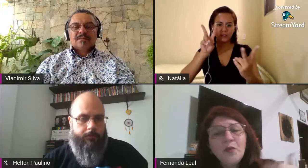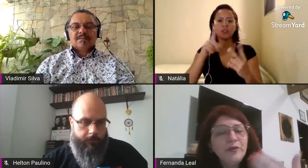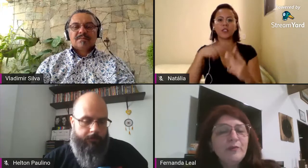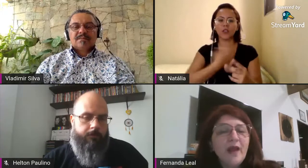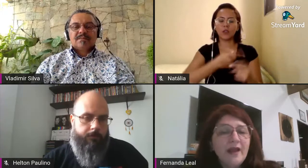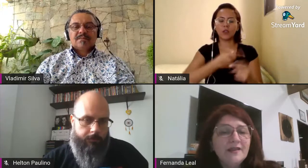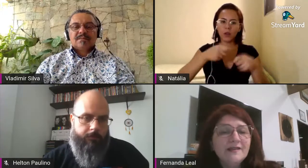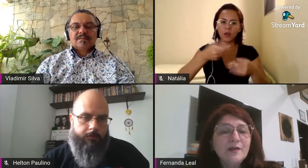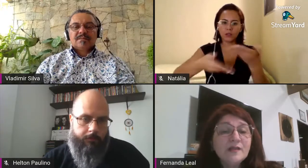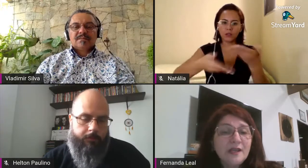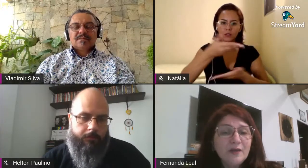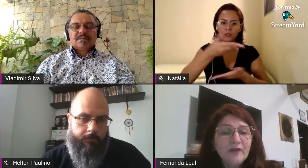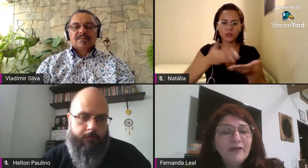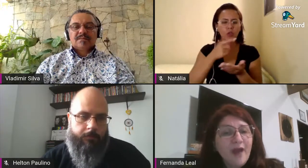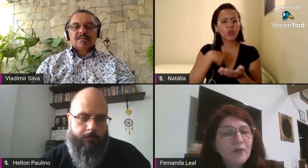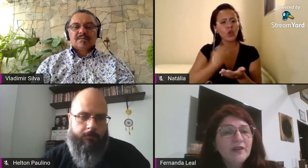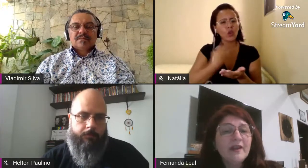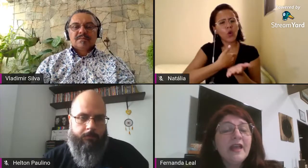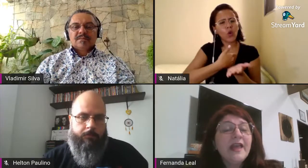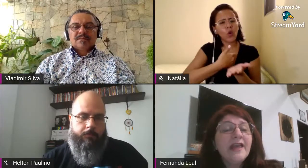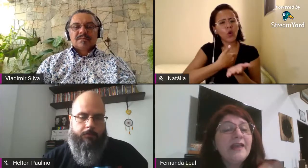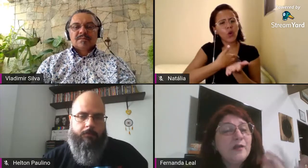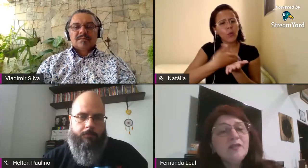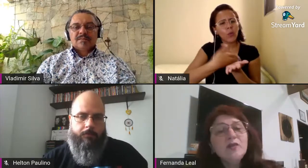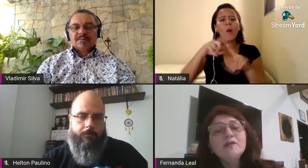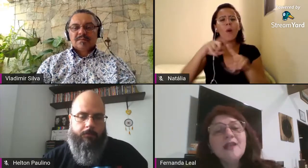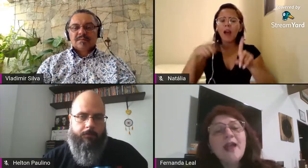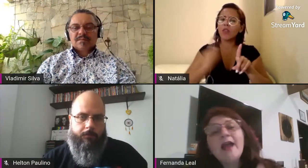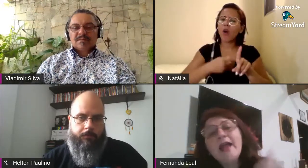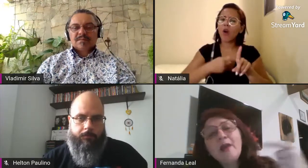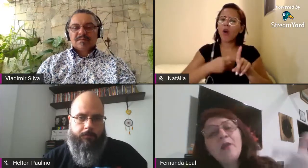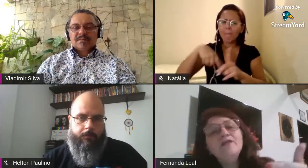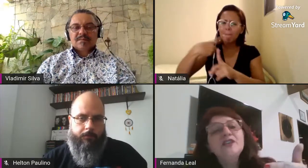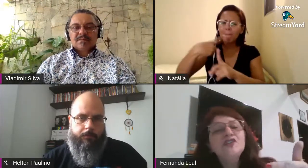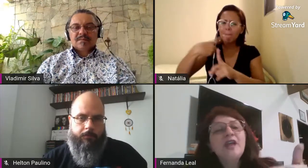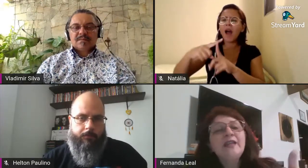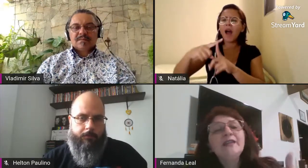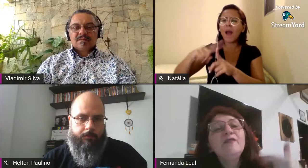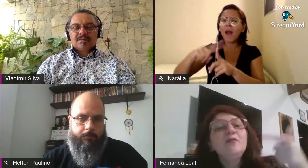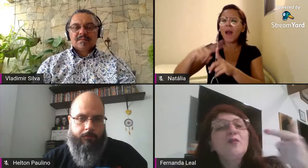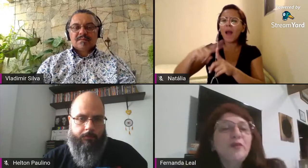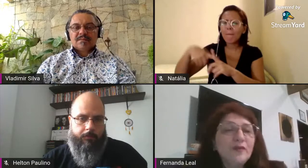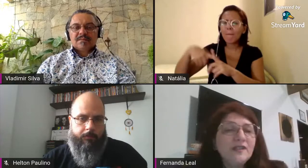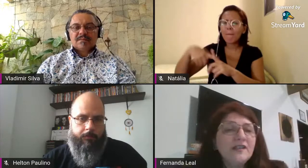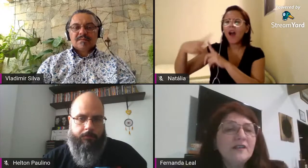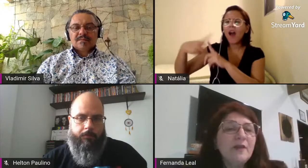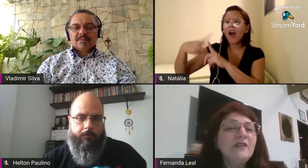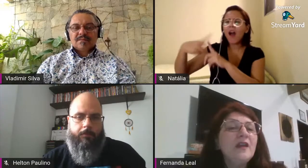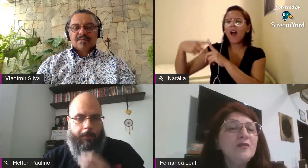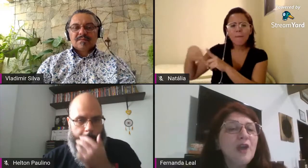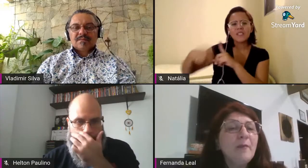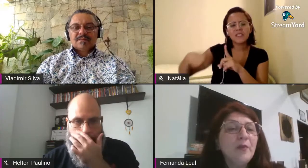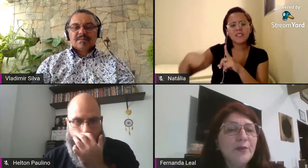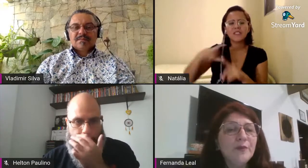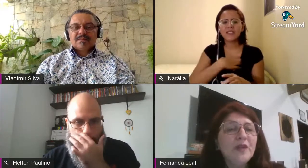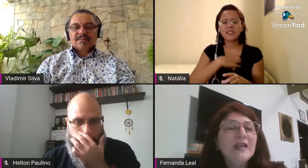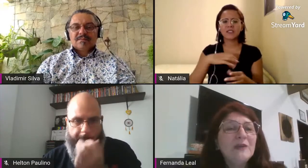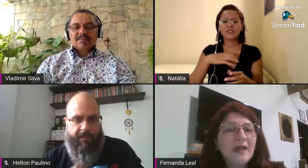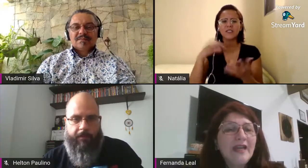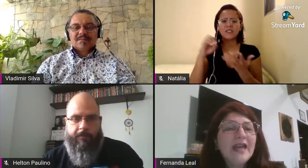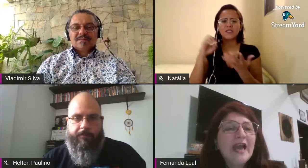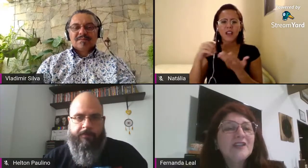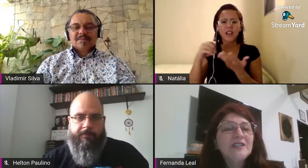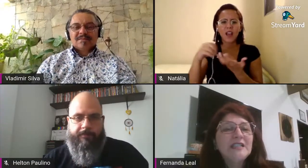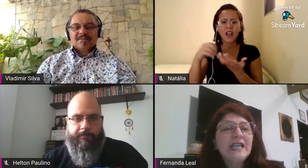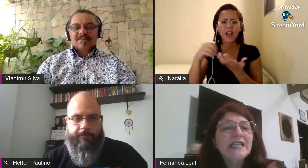de muito mais. Assim, eu sinto que falta. E eu sinto que o CH e a UFCG ainda devem muito a vocês também em termos de apoio. Não